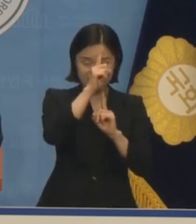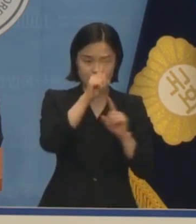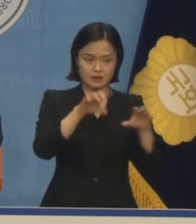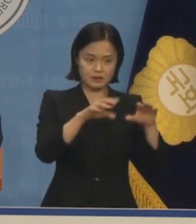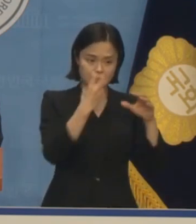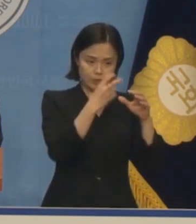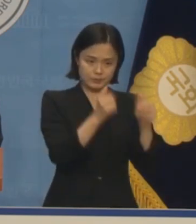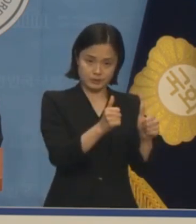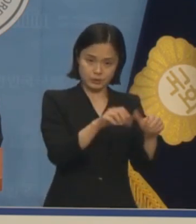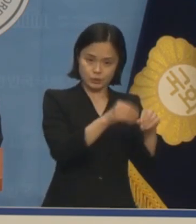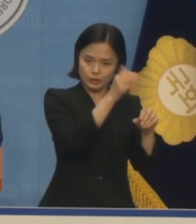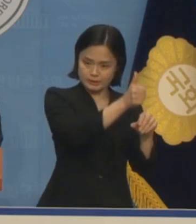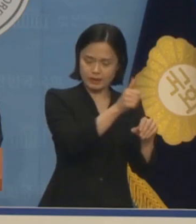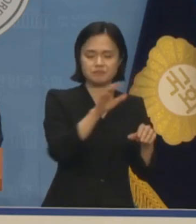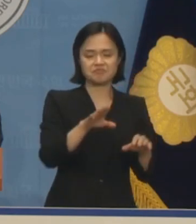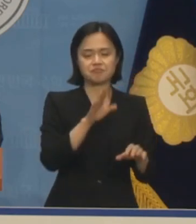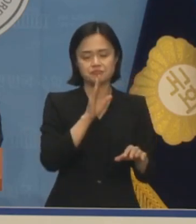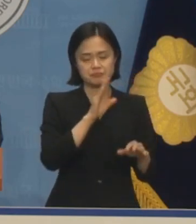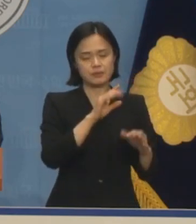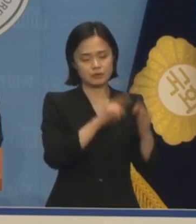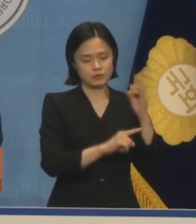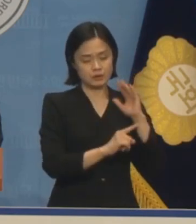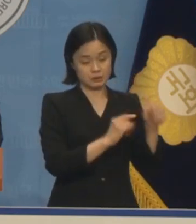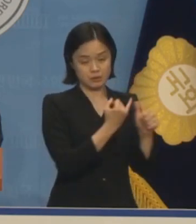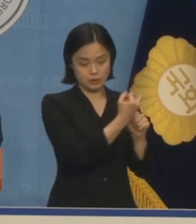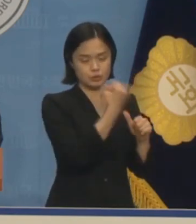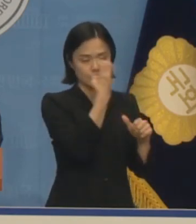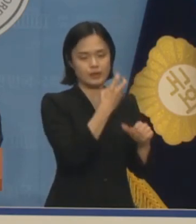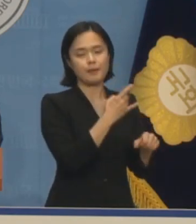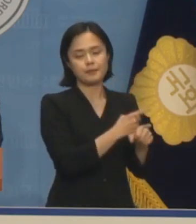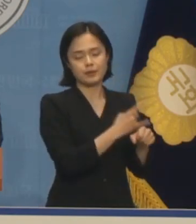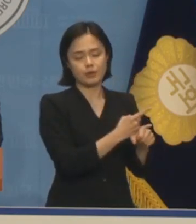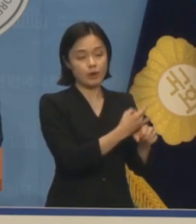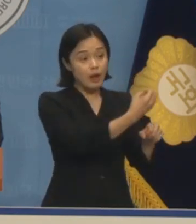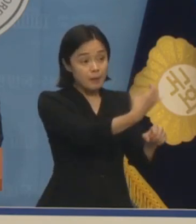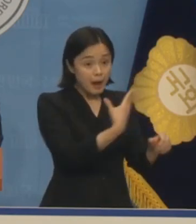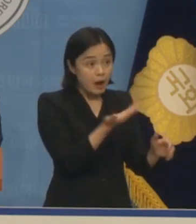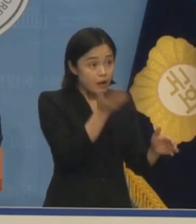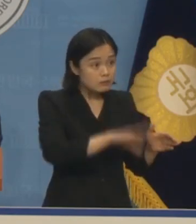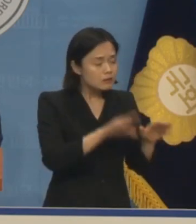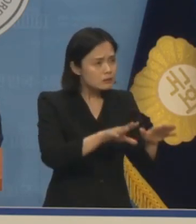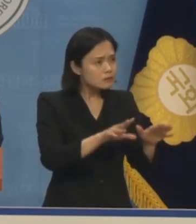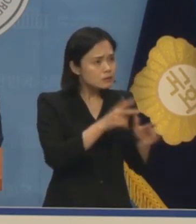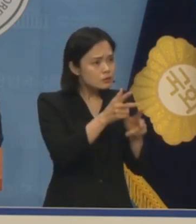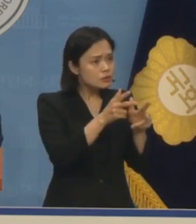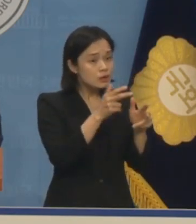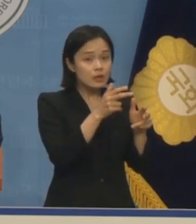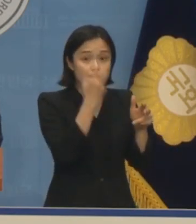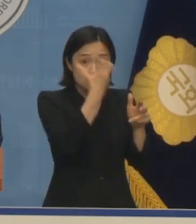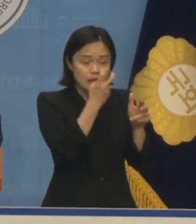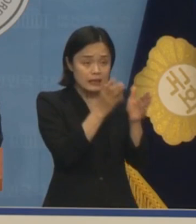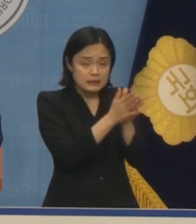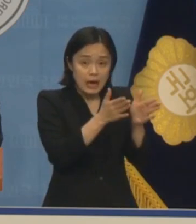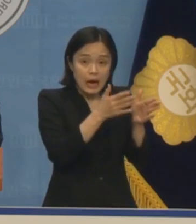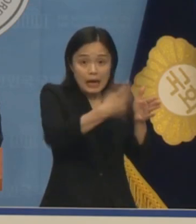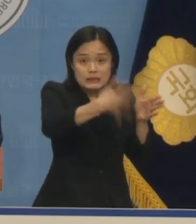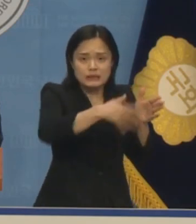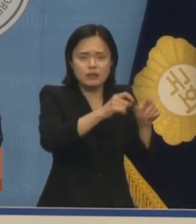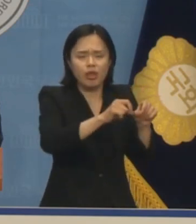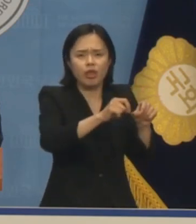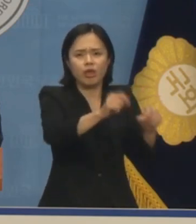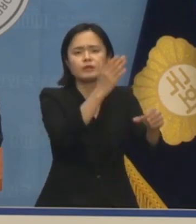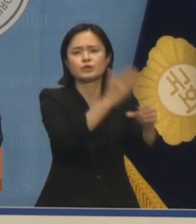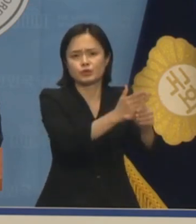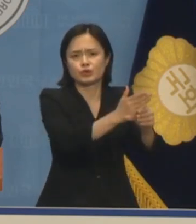추진을 언급하였으나 3달이 지난 현재도 여전히 실현되지 못하고 있습니다. 심지어 당시 검찰은